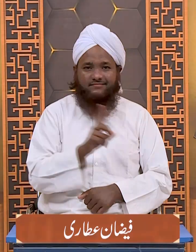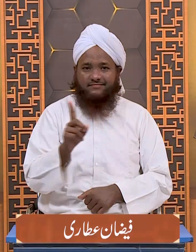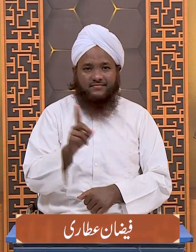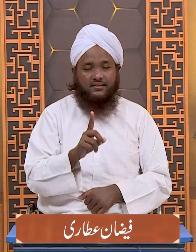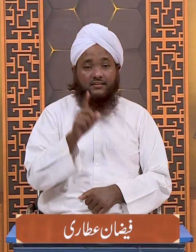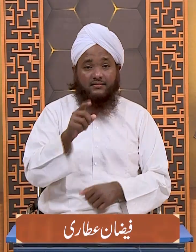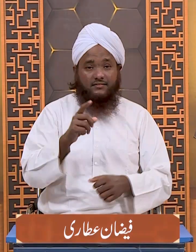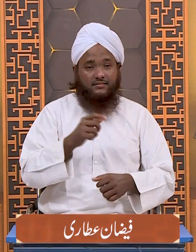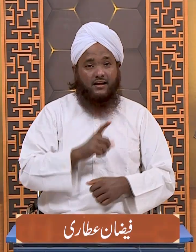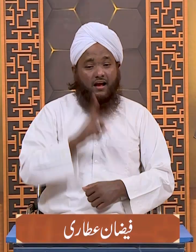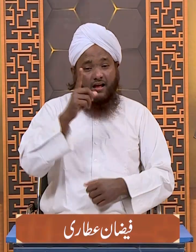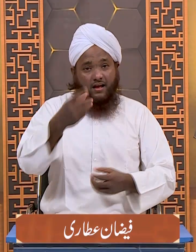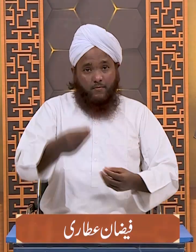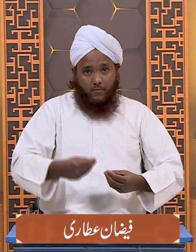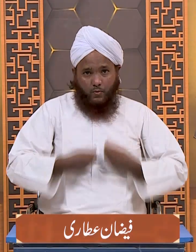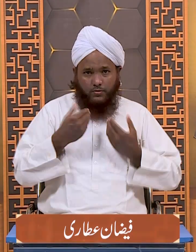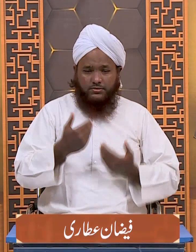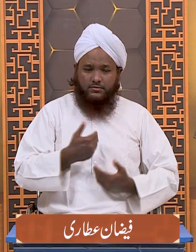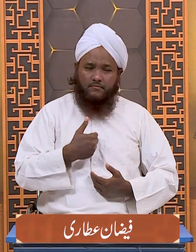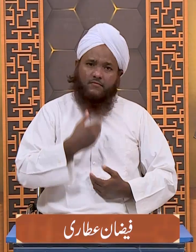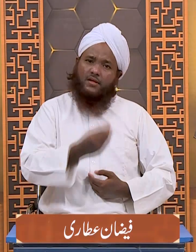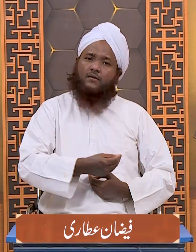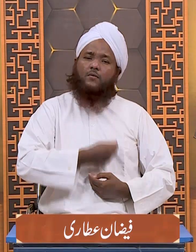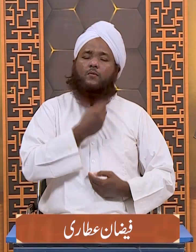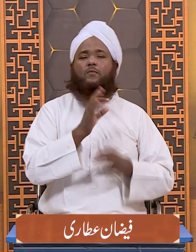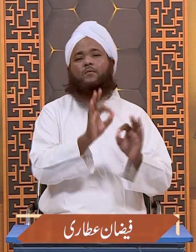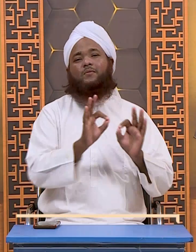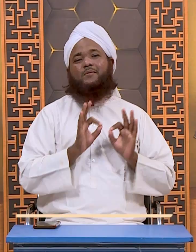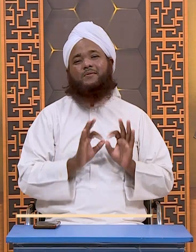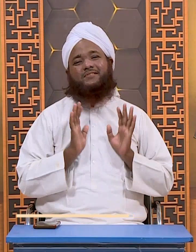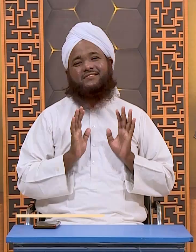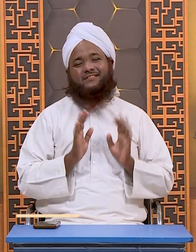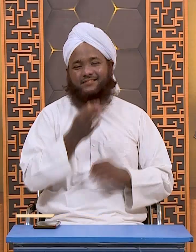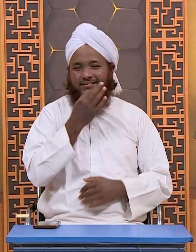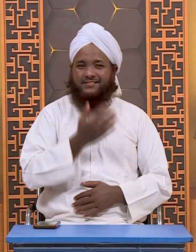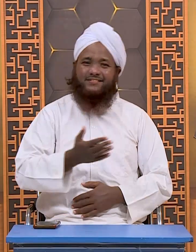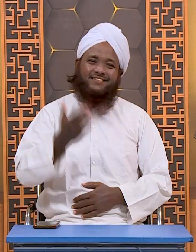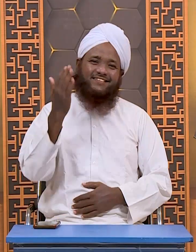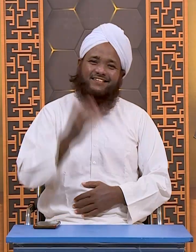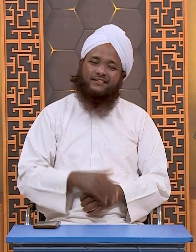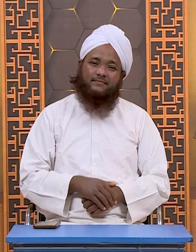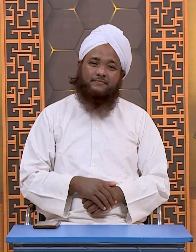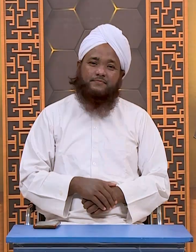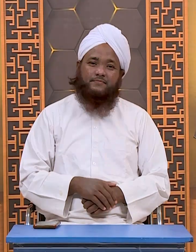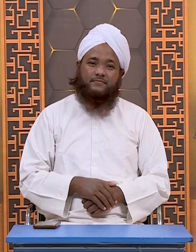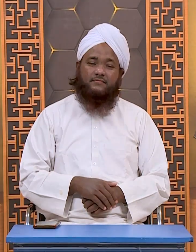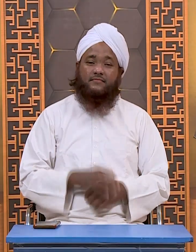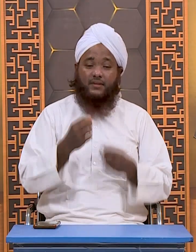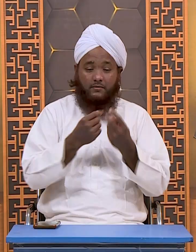इसे कहते हैं अल्लाह पाक की रिज़ा पे राज़ी रहना। सुभान अल्लाह। कितने ही अफराद वो खुश नसीब